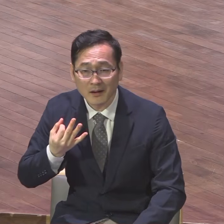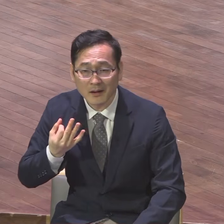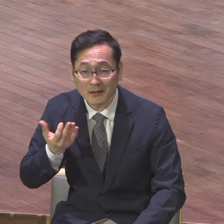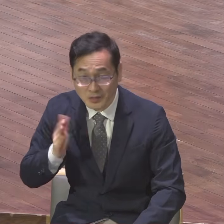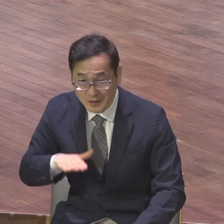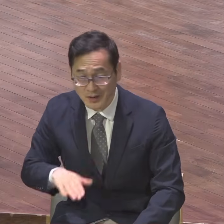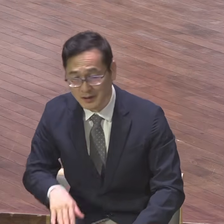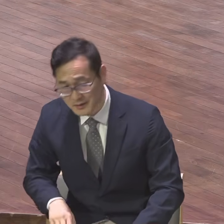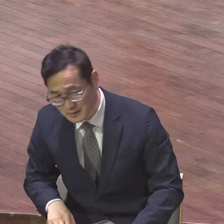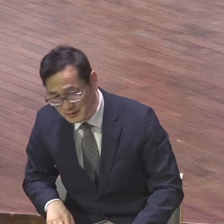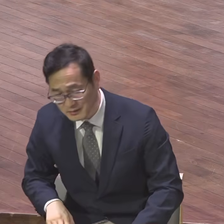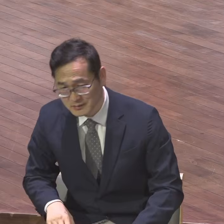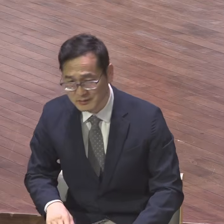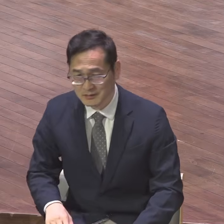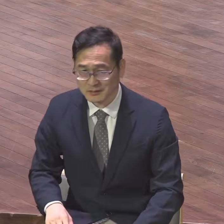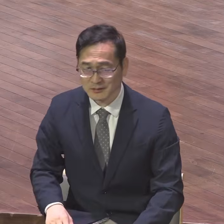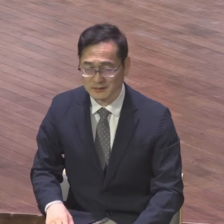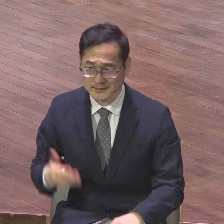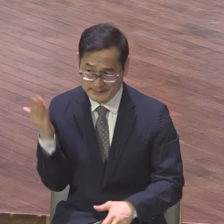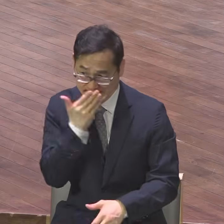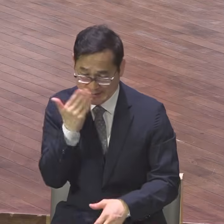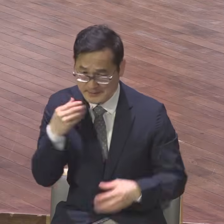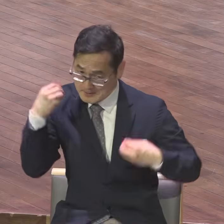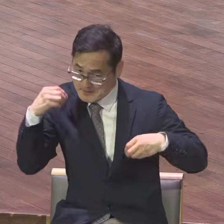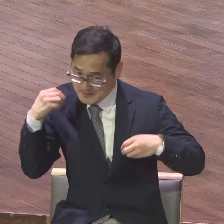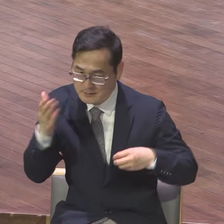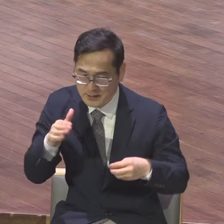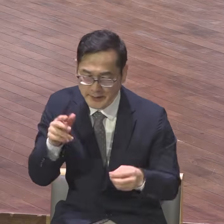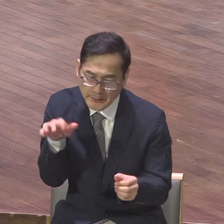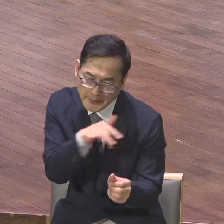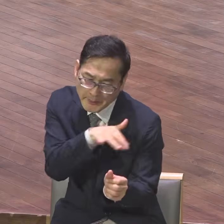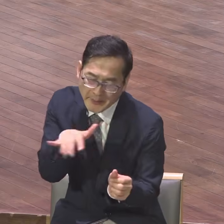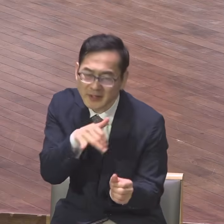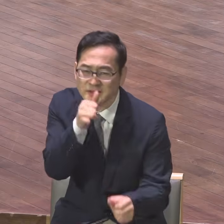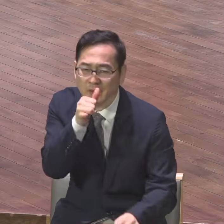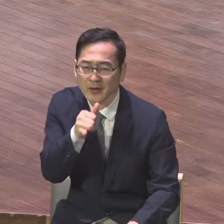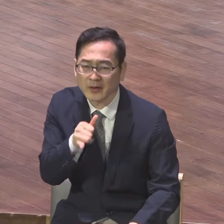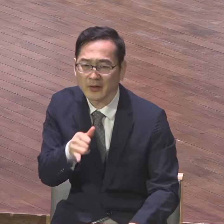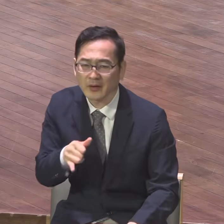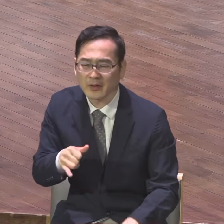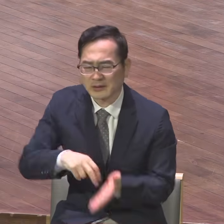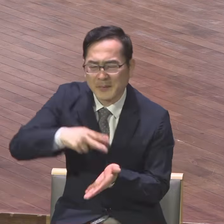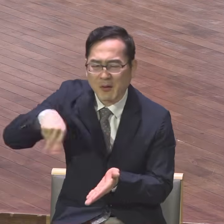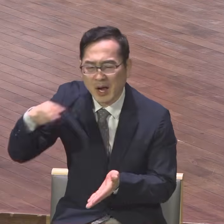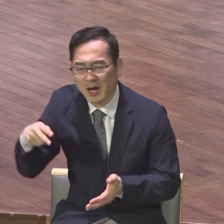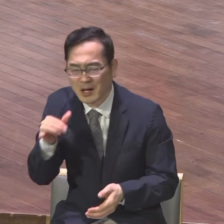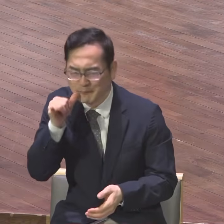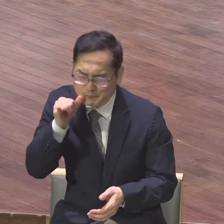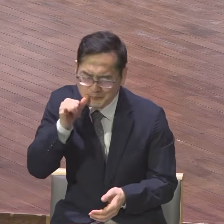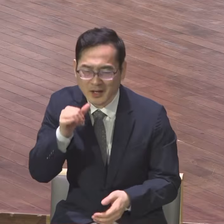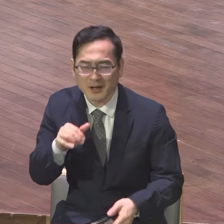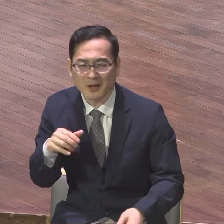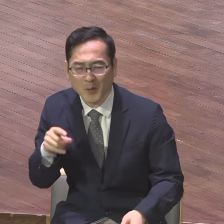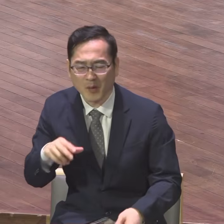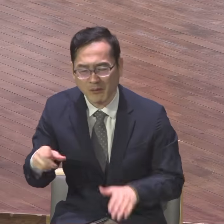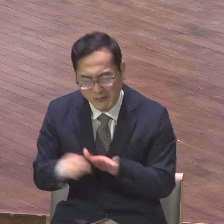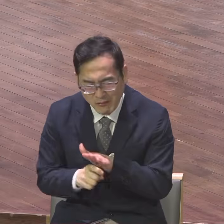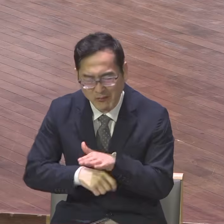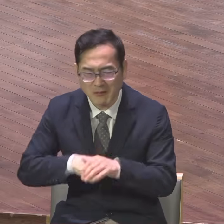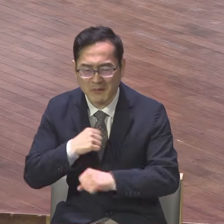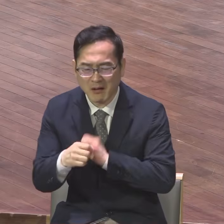성도들의 미혹을 하고 있다. 쾌락주의자들이야 뭐 모습만 봐도 그냥 다 드러나기 때문에 분별하기